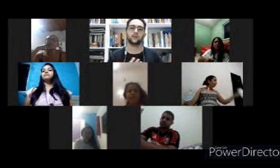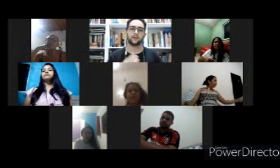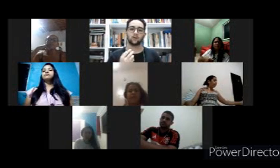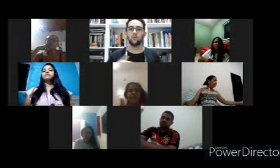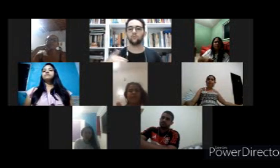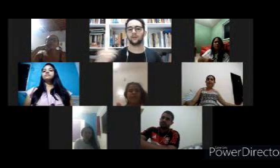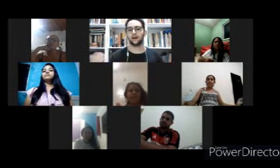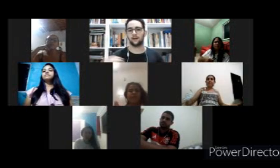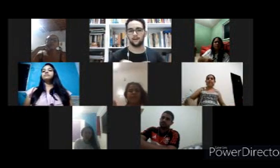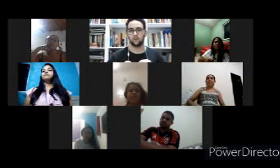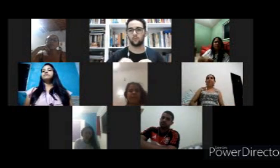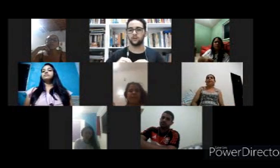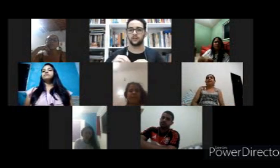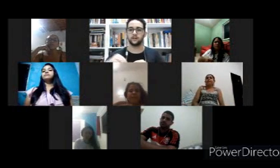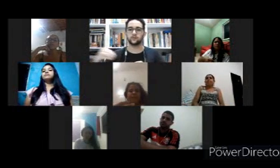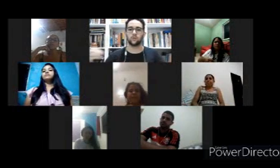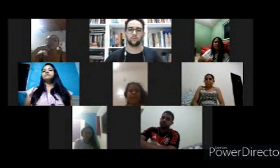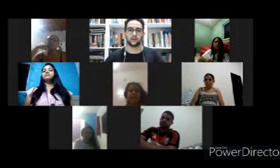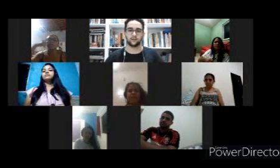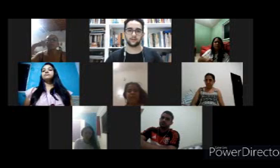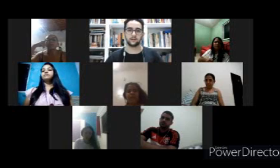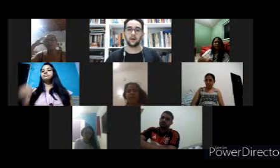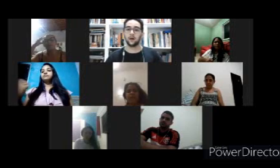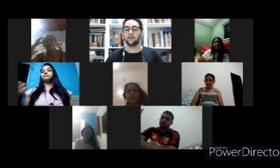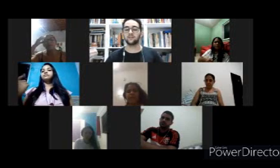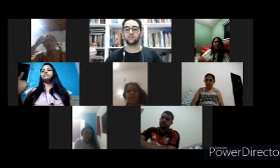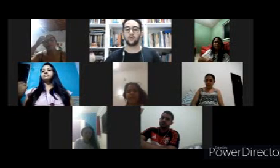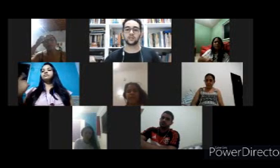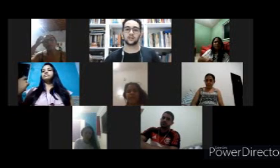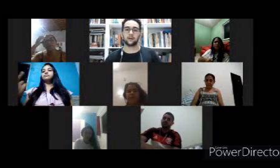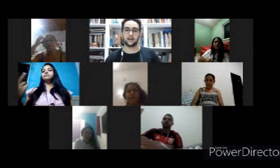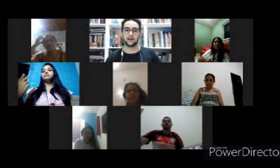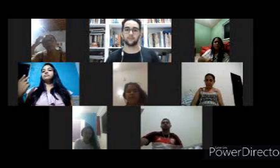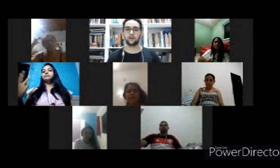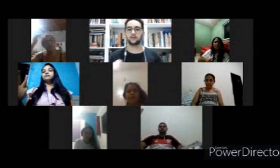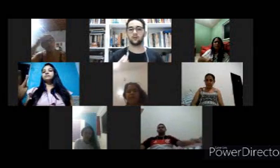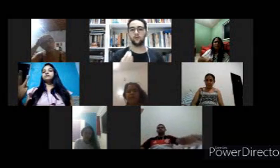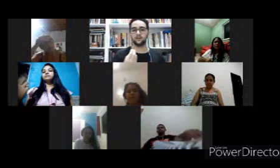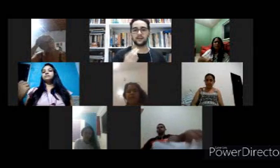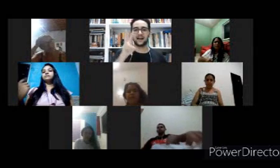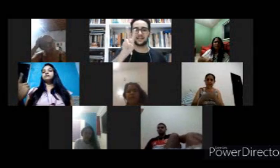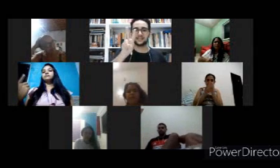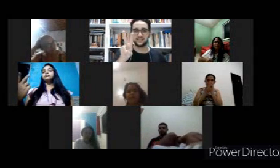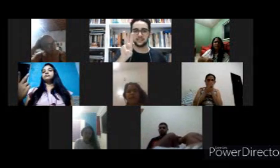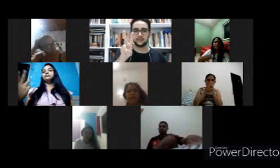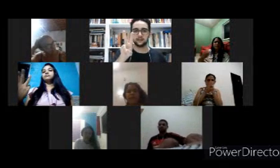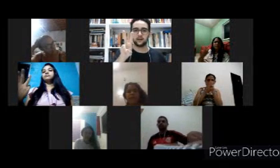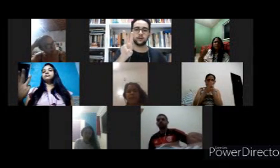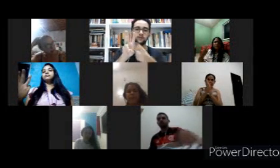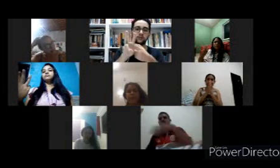para contar, é quantidades contáveis. Mas pode atrapalhar, porque se eu fizer assim, eu já vou estar